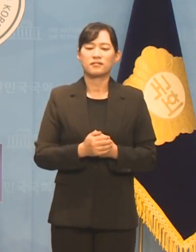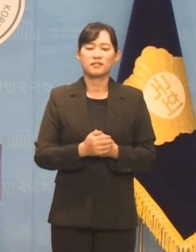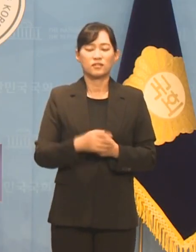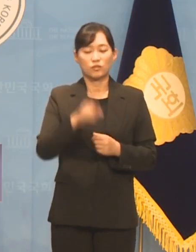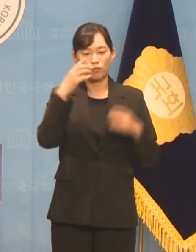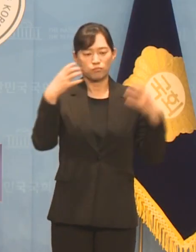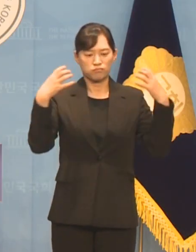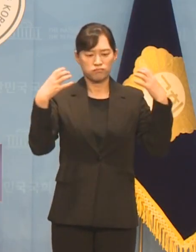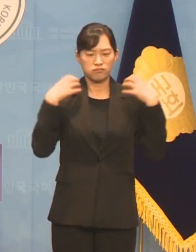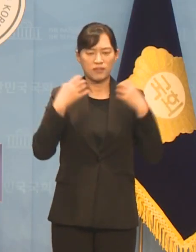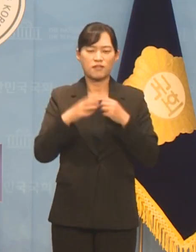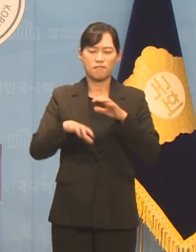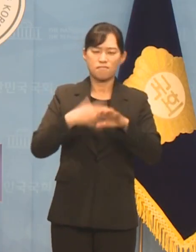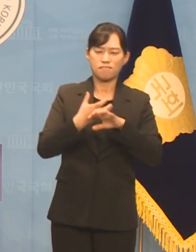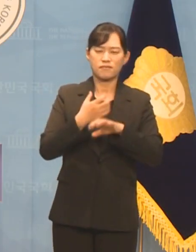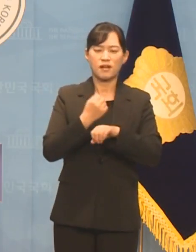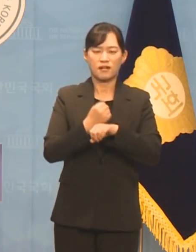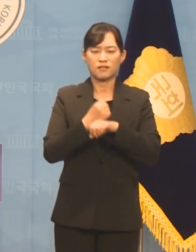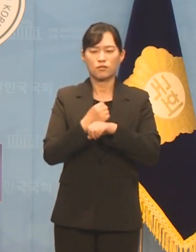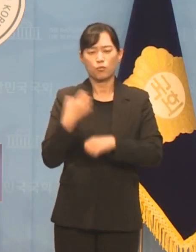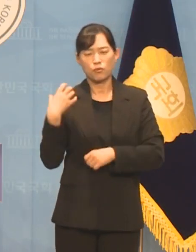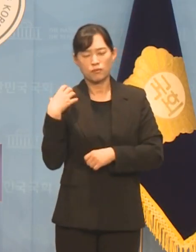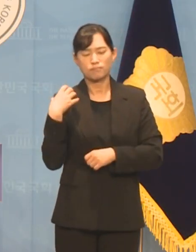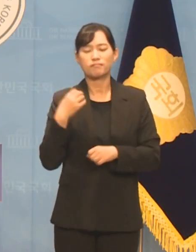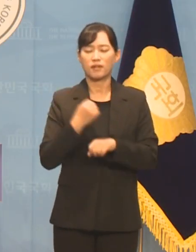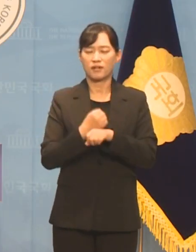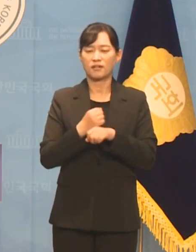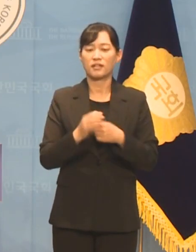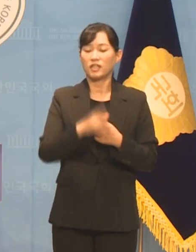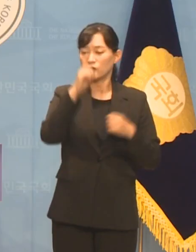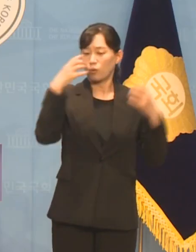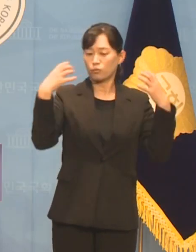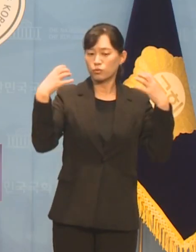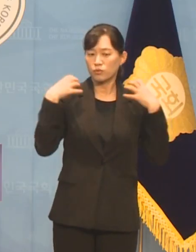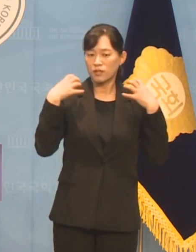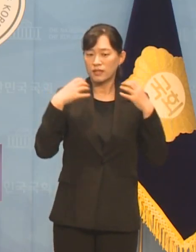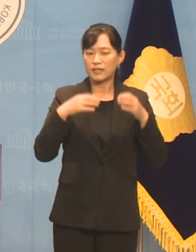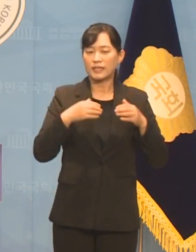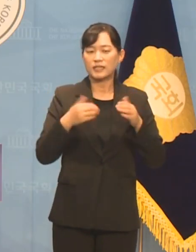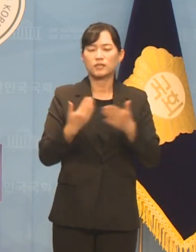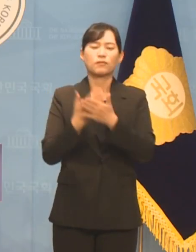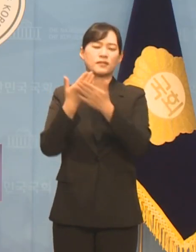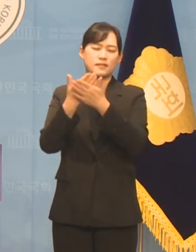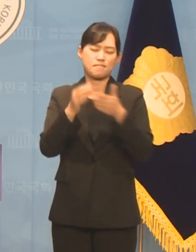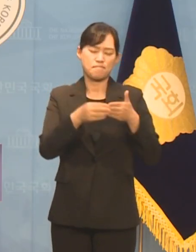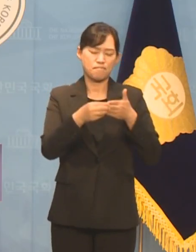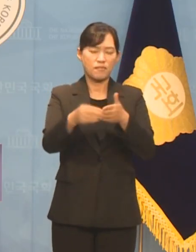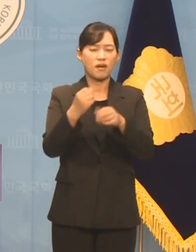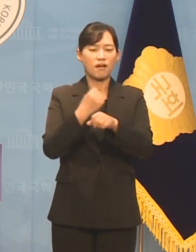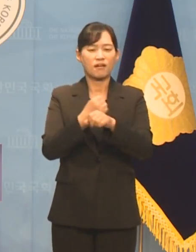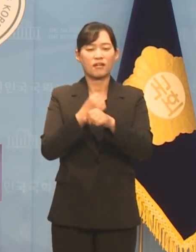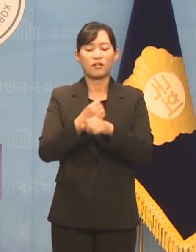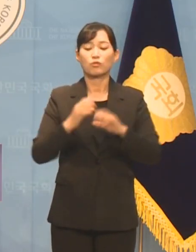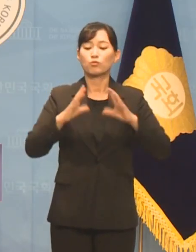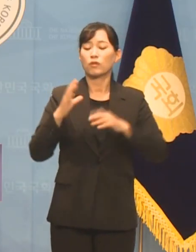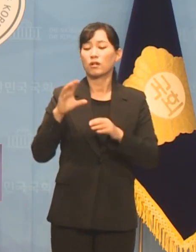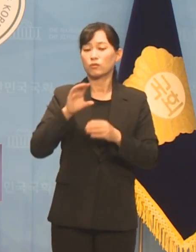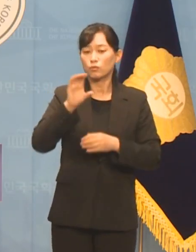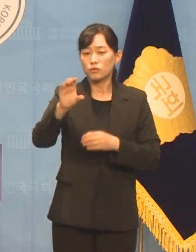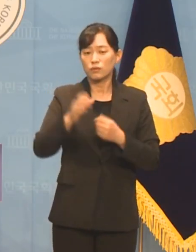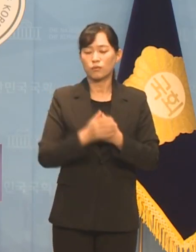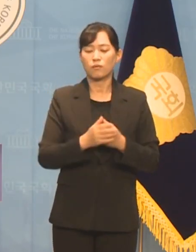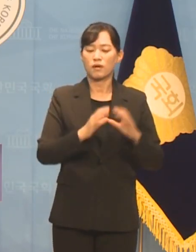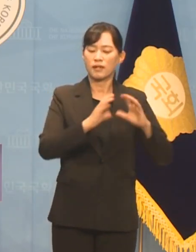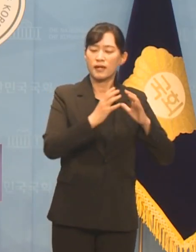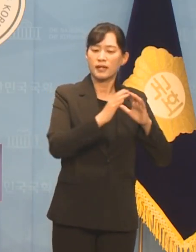위험을 앞장서서 부담하겠습니다. 정부가 혁신 성장을 이끌겠습니다. 국가투자로 민간의